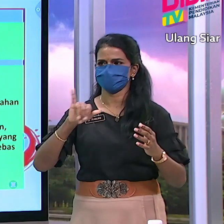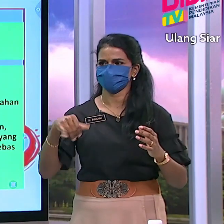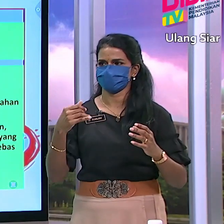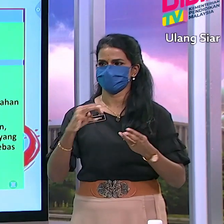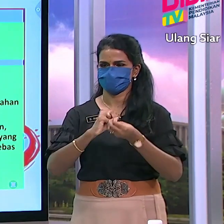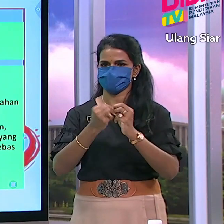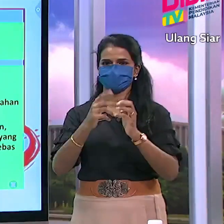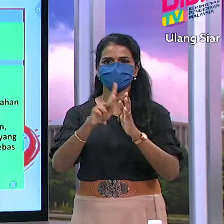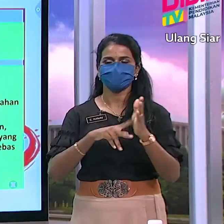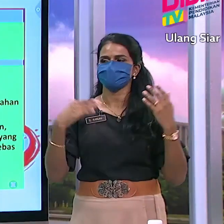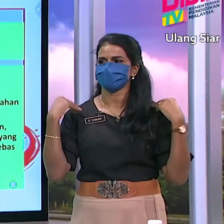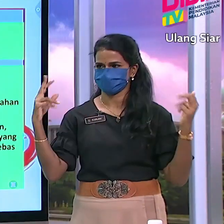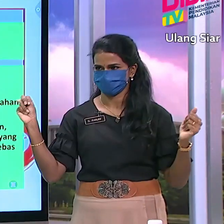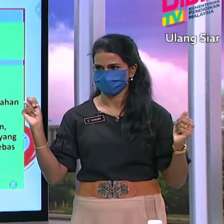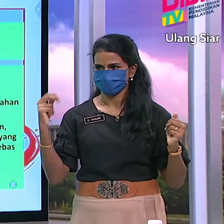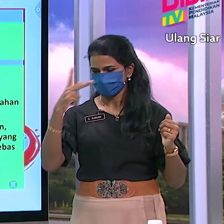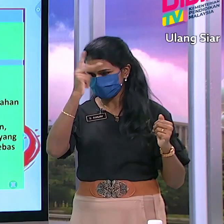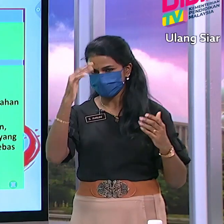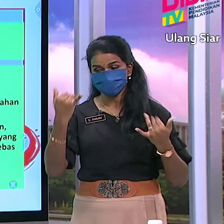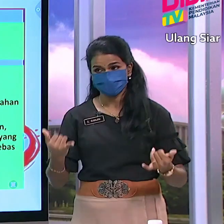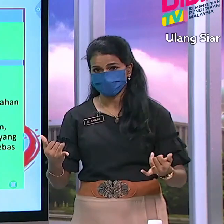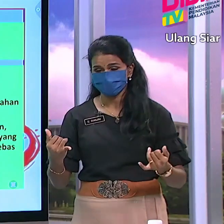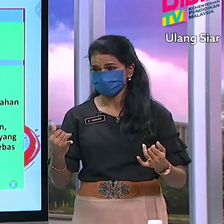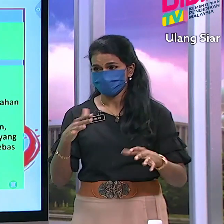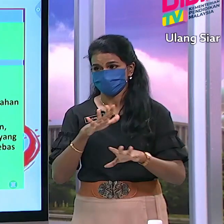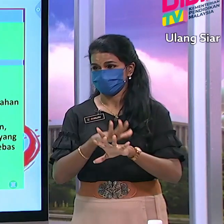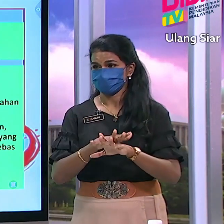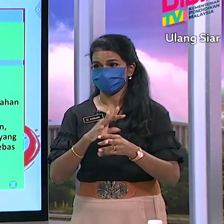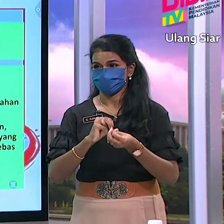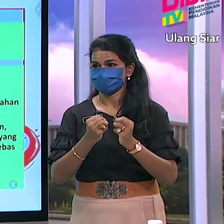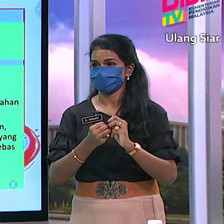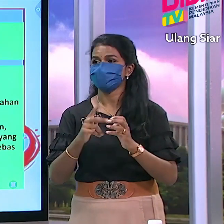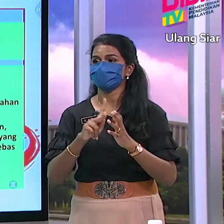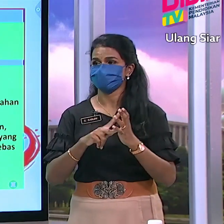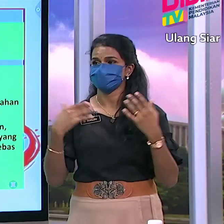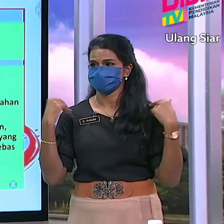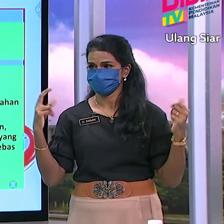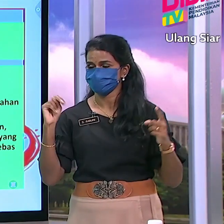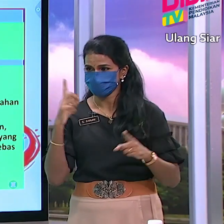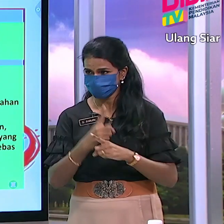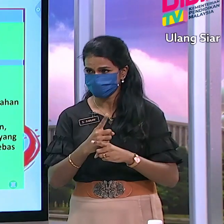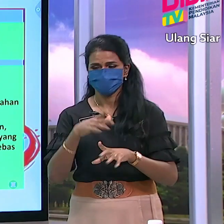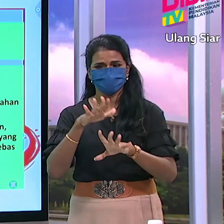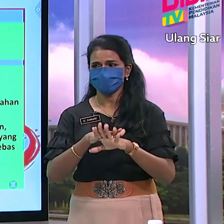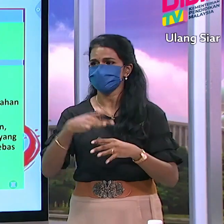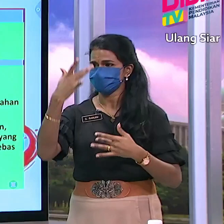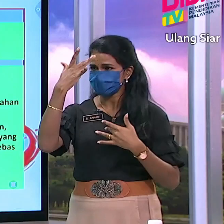jua masalah kesihatan. Kerana sekarang banyak masalah kesihatan. Betul. Cikgu. Banyak